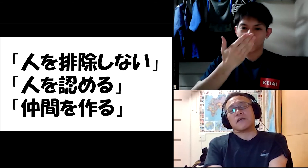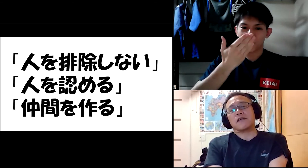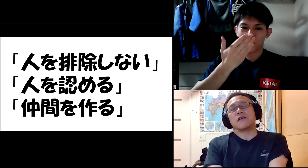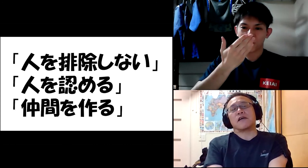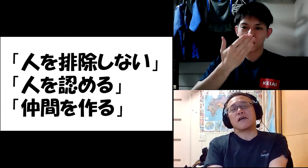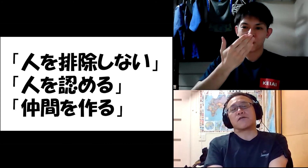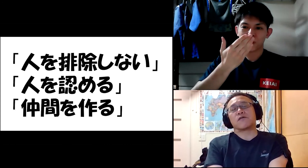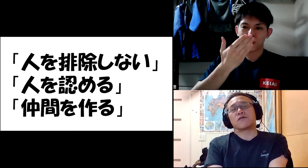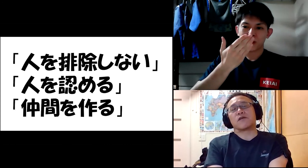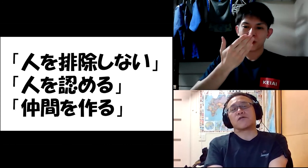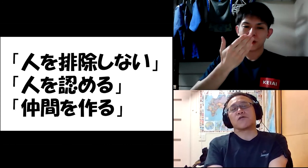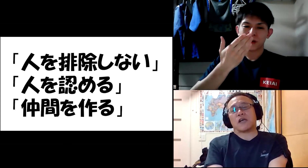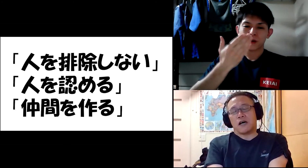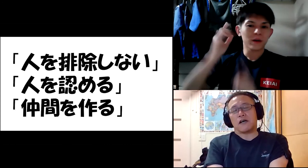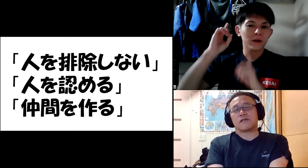代わりに、